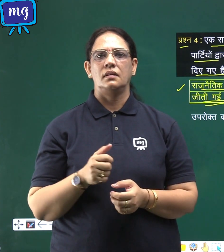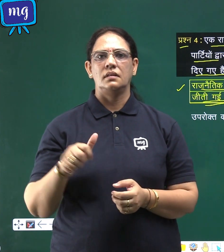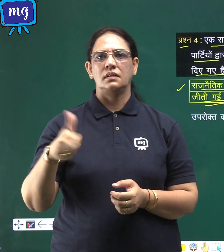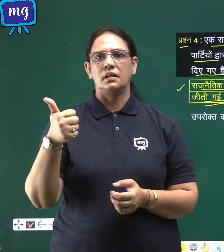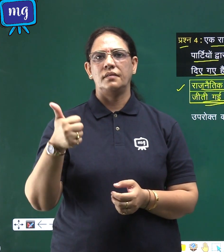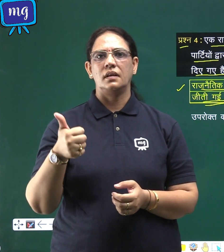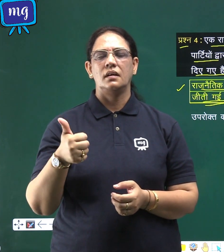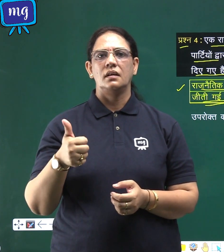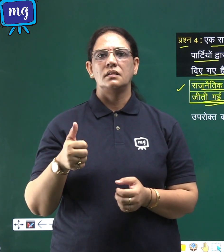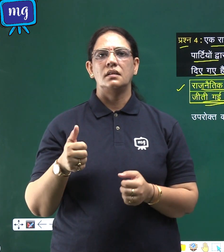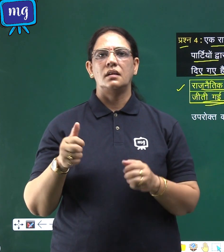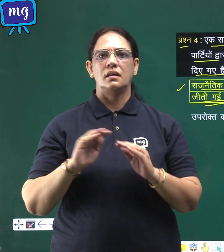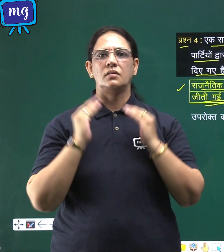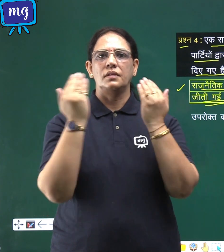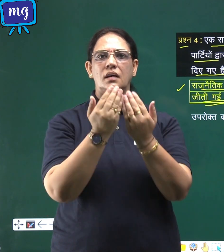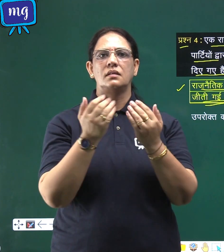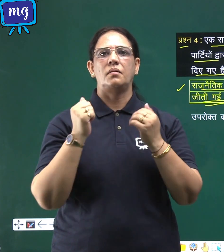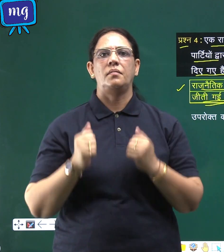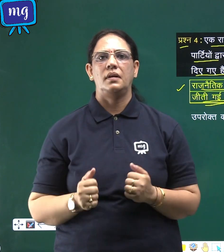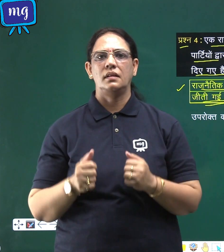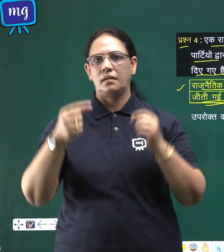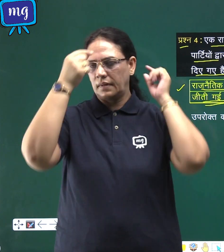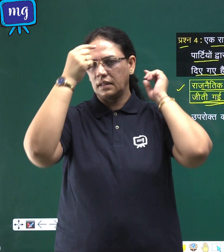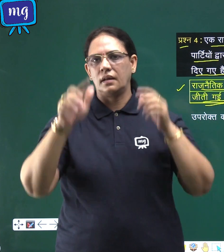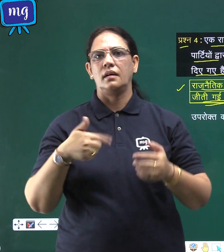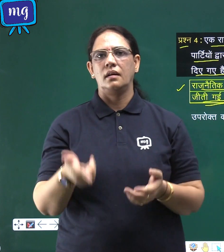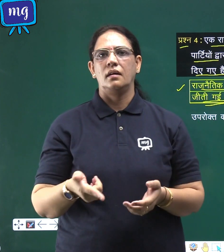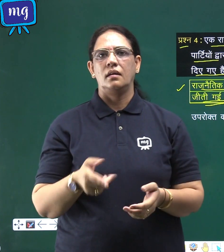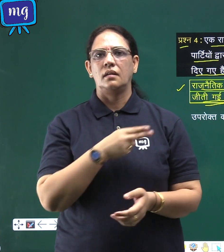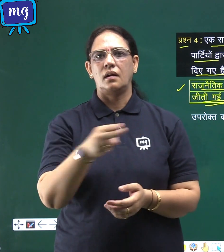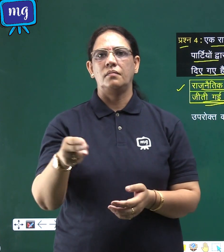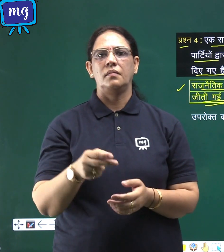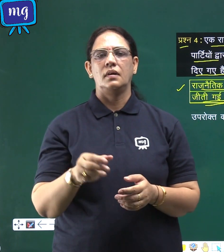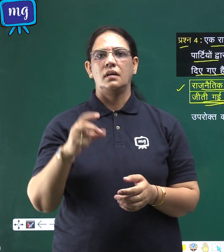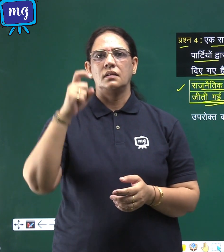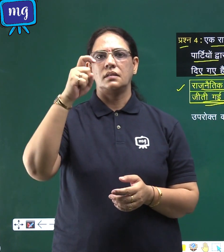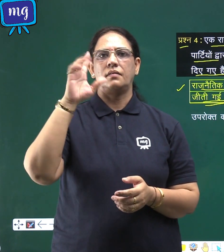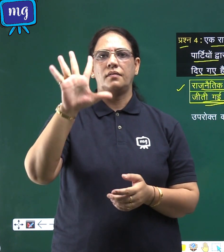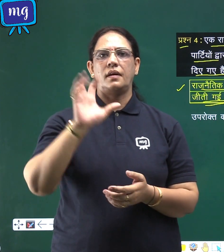जीती प्रिचतर